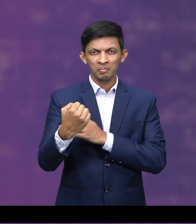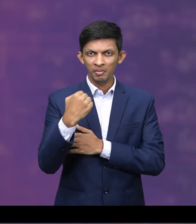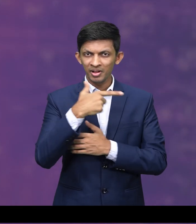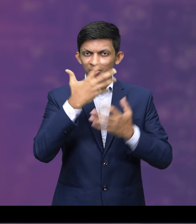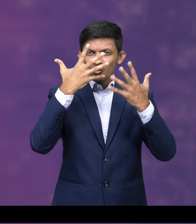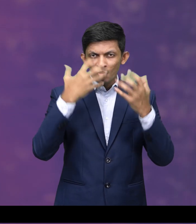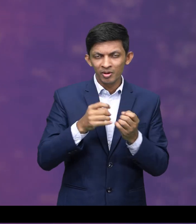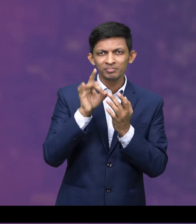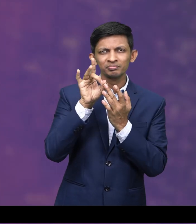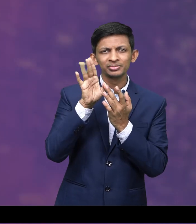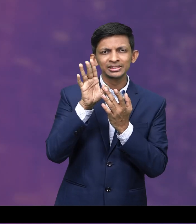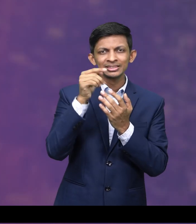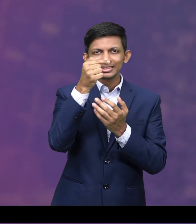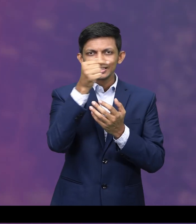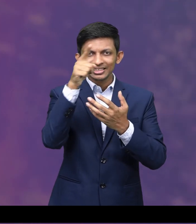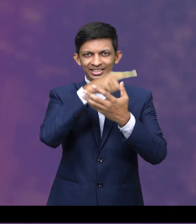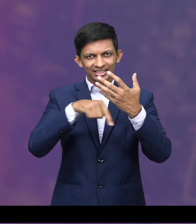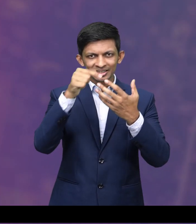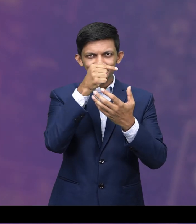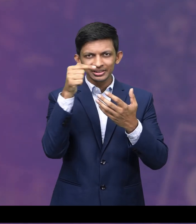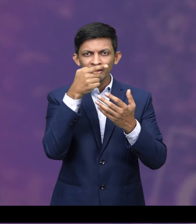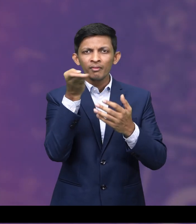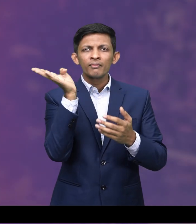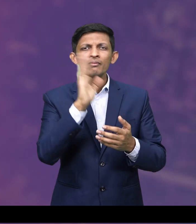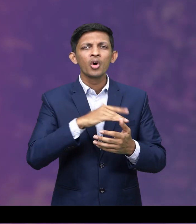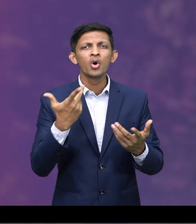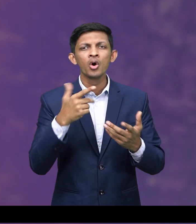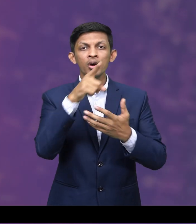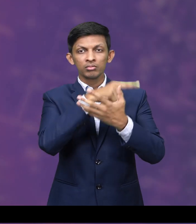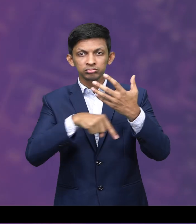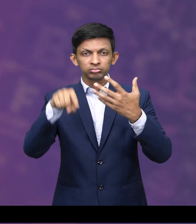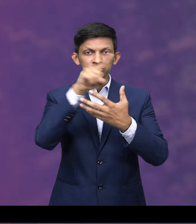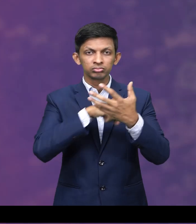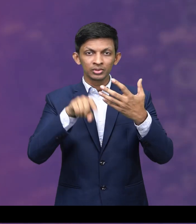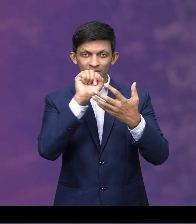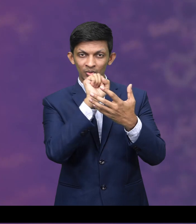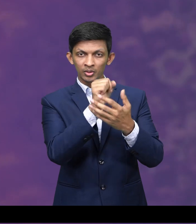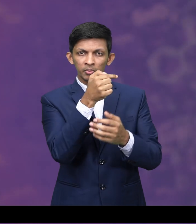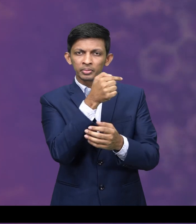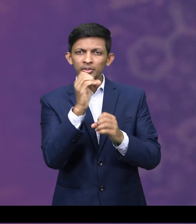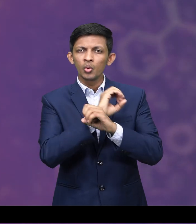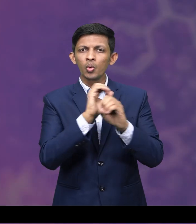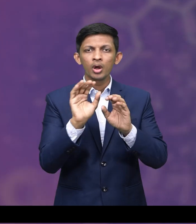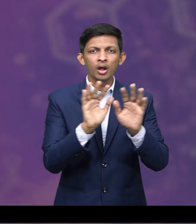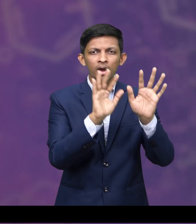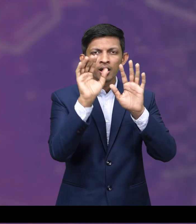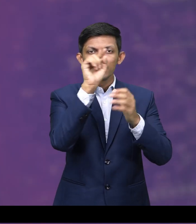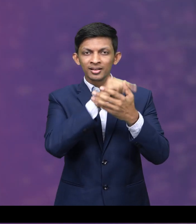మూలకం యొక్క తటస్థ వాయు పరమాణువు యొక్క బయటి కక్ష్య లేదా షెల్ నుండి మొదటి ఎలక్ట్రాన్ను